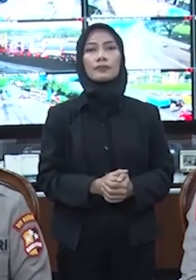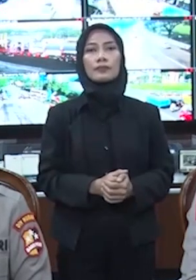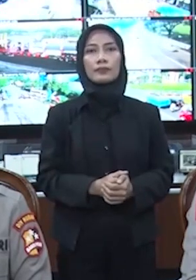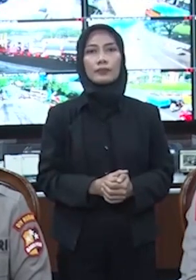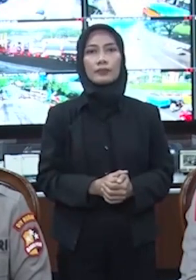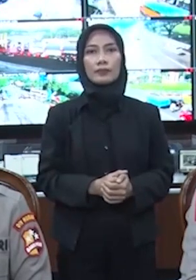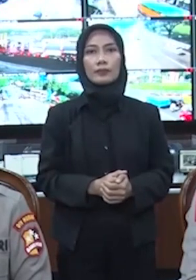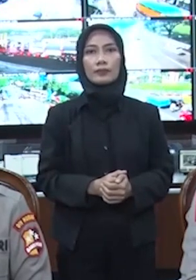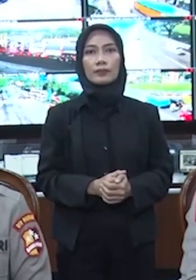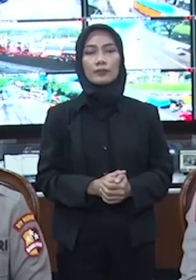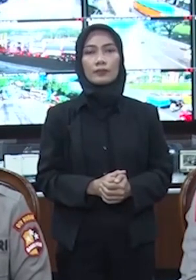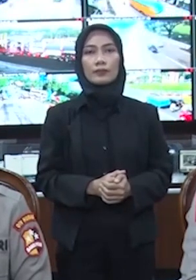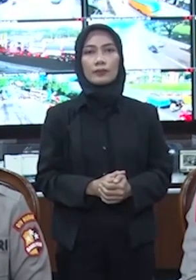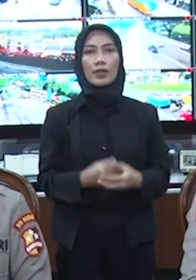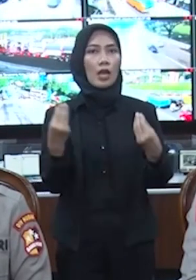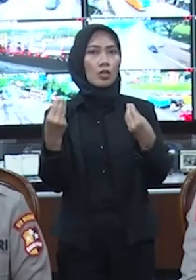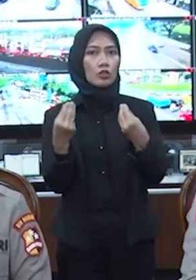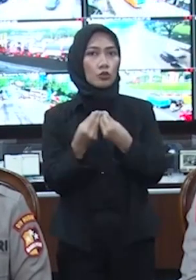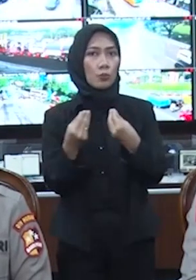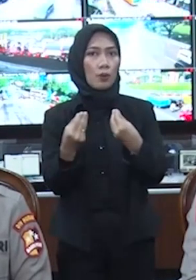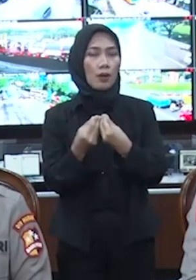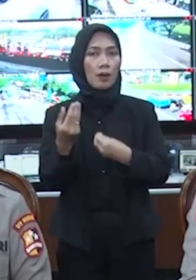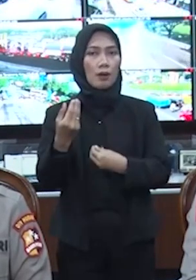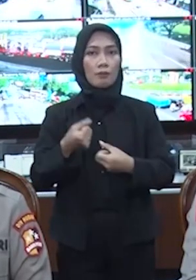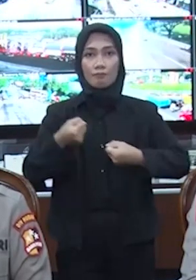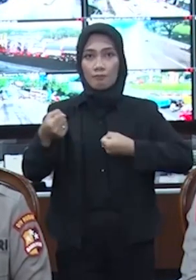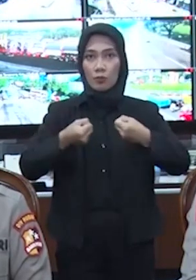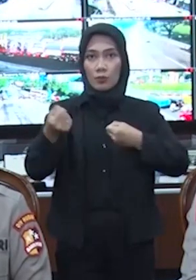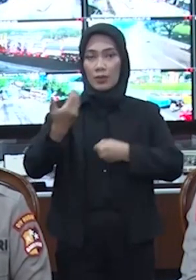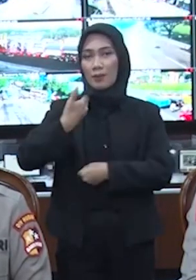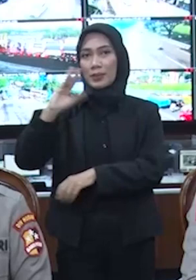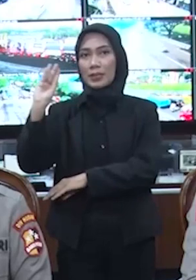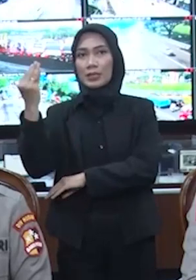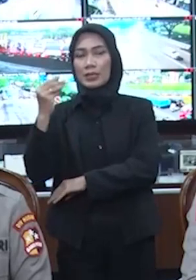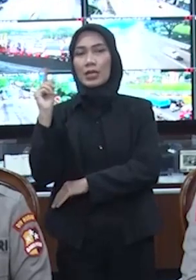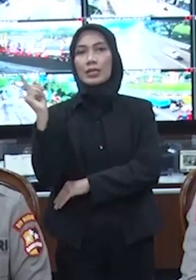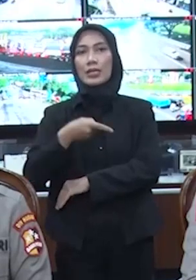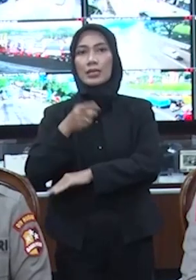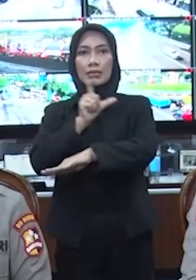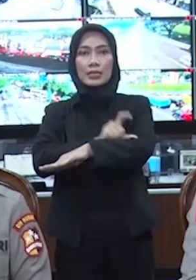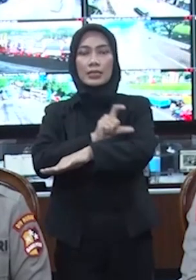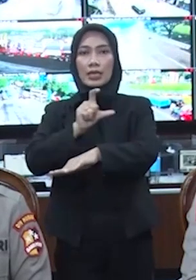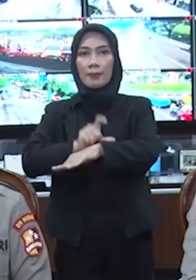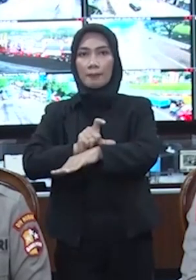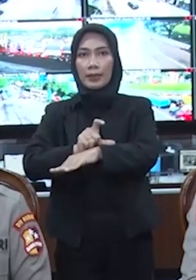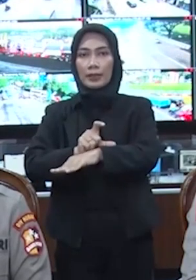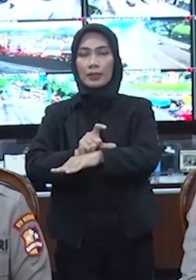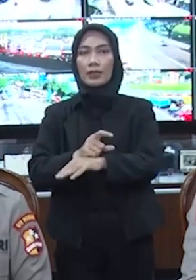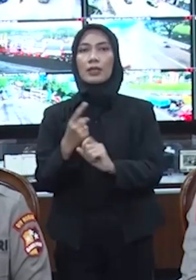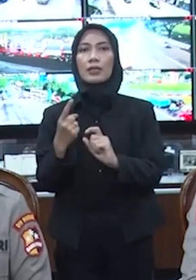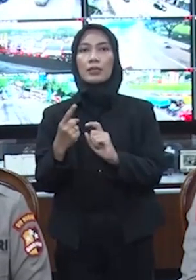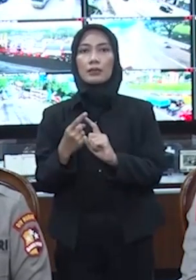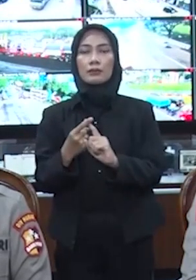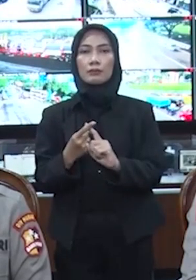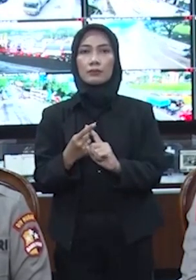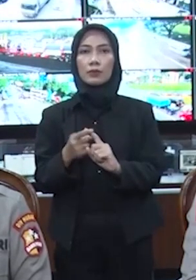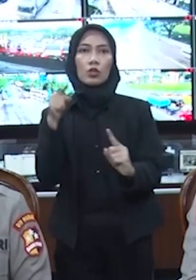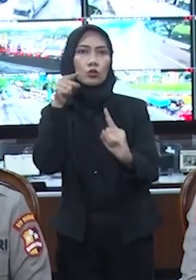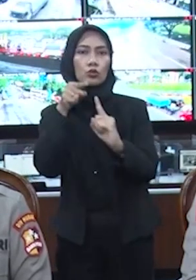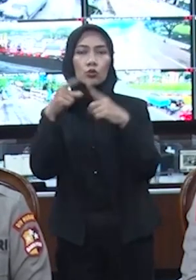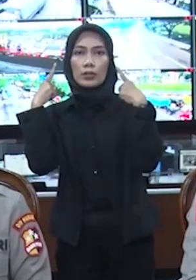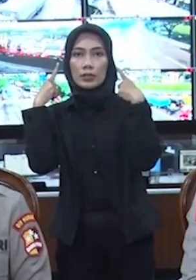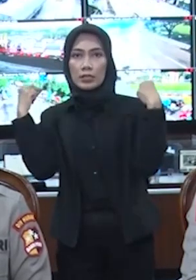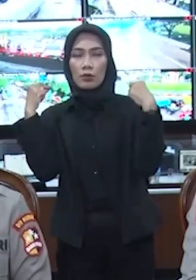volume air lalu lintas yang keluar Jakarta melalui JT Cikampek Utama 1 arah Trans Jawa